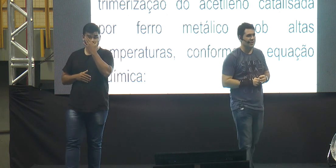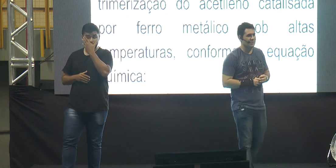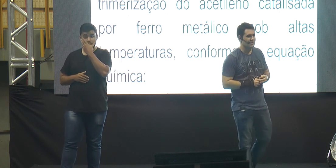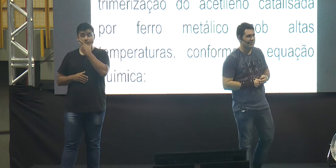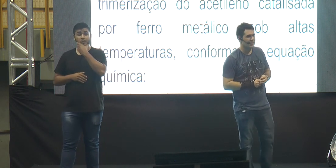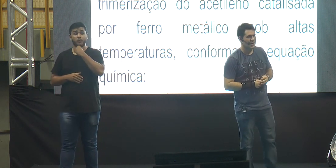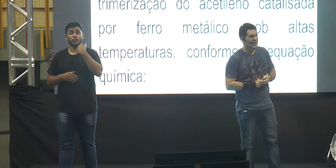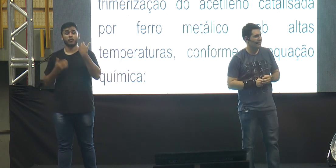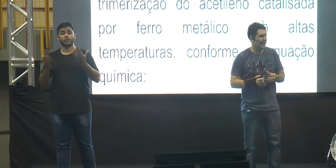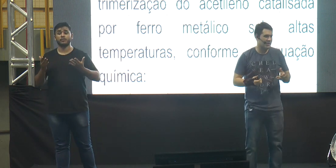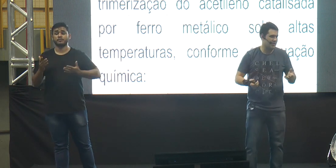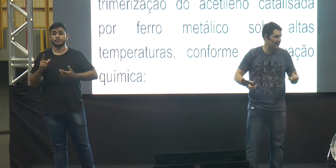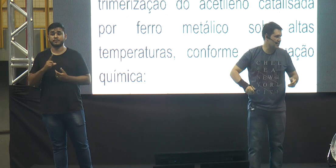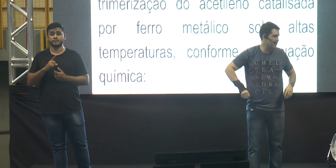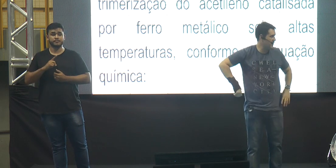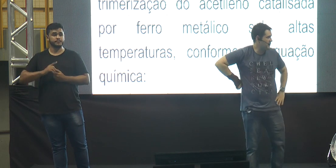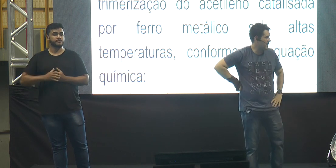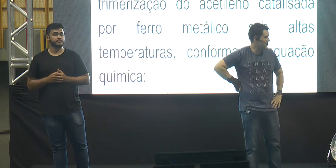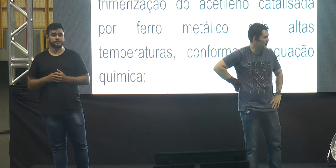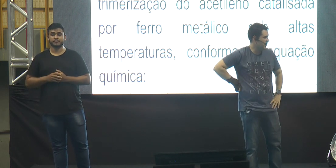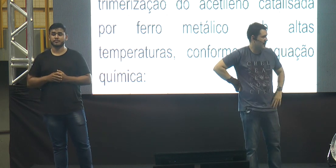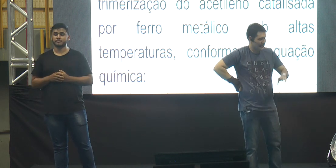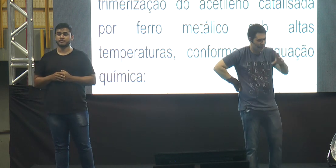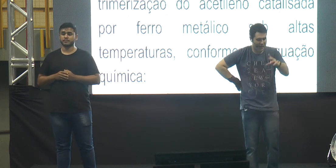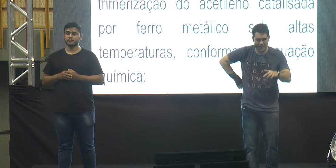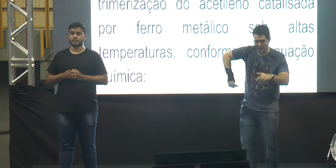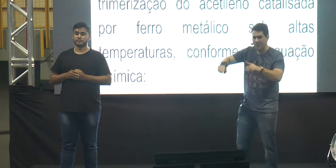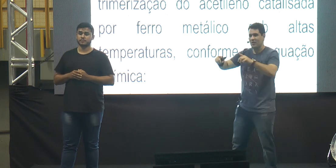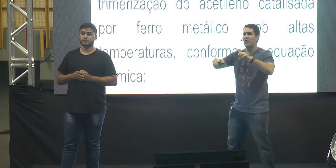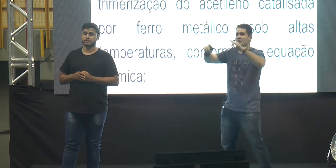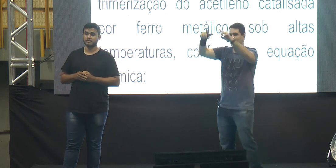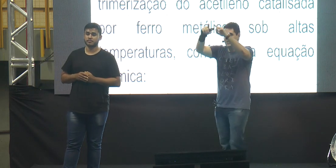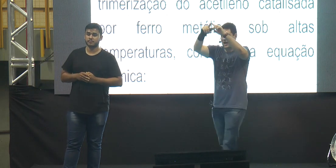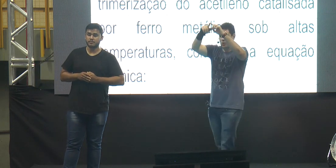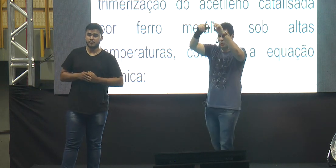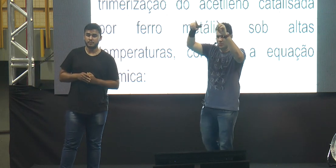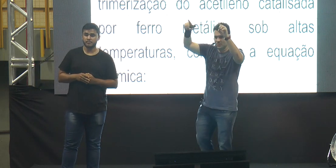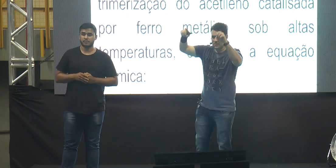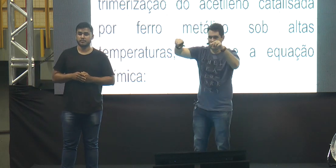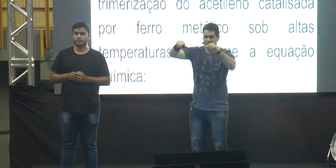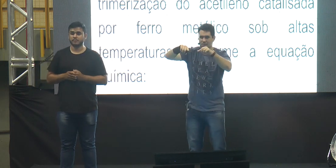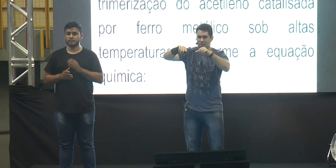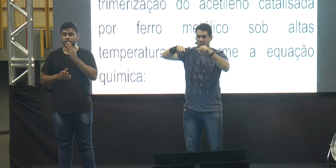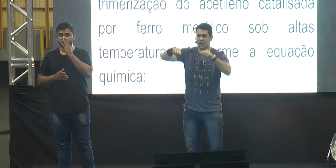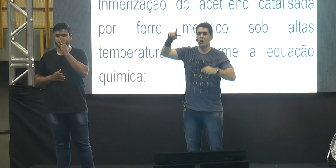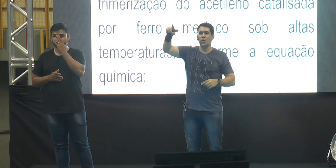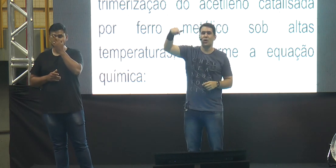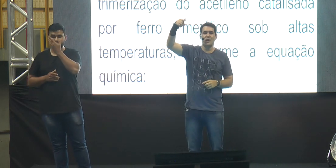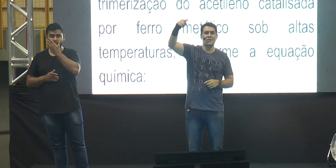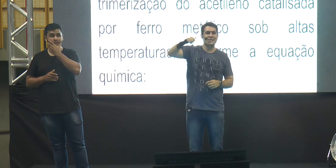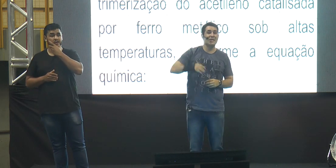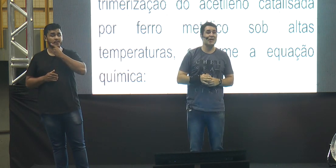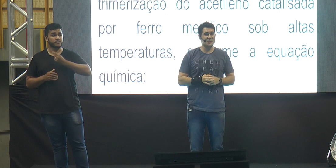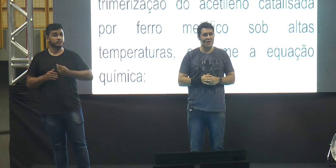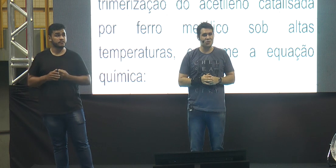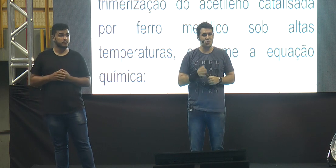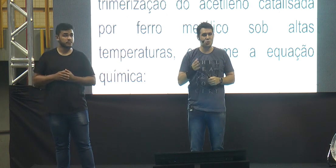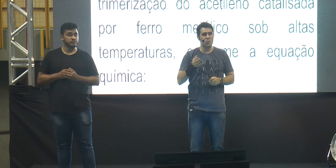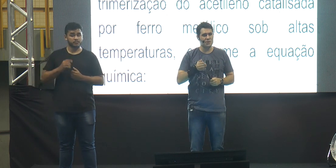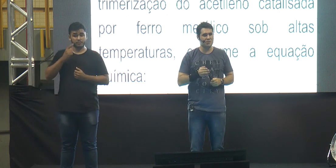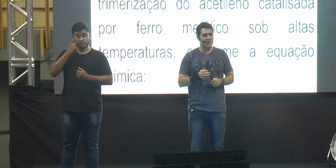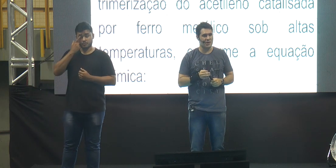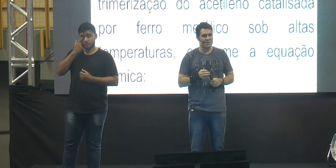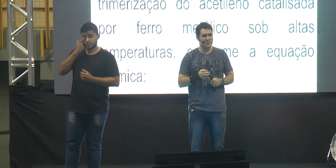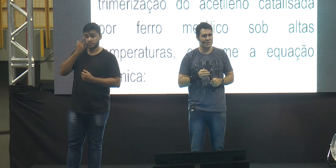molecular do benzeno? Ah, Levi, aí também tu tá pegando pesado, né? Então, peraí. Faz o hexágono e coloca 3